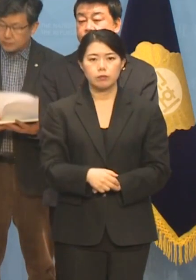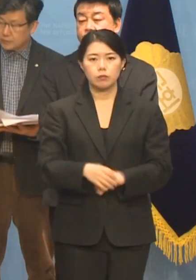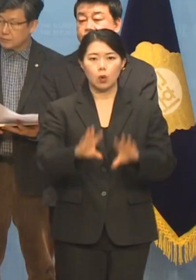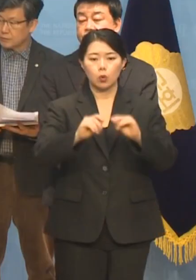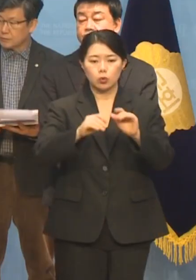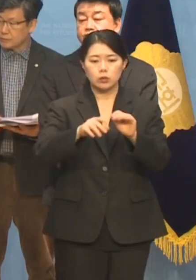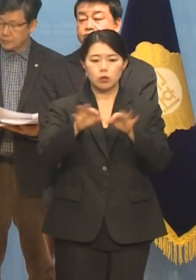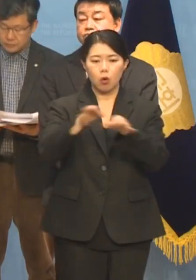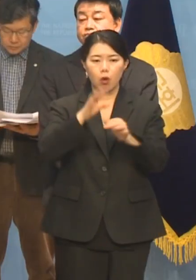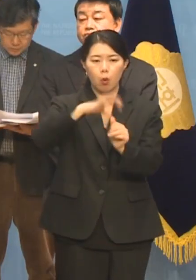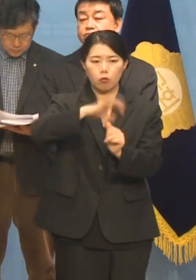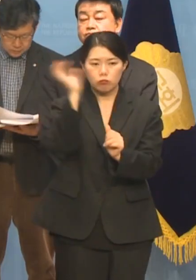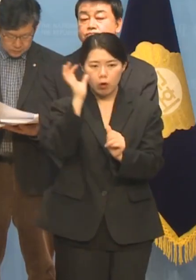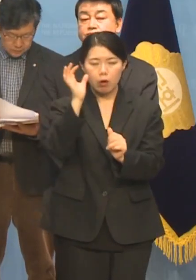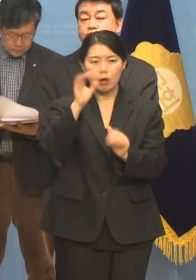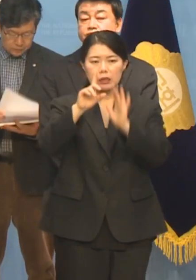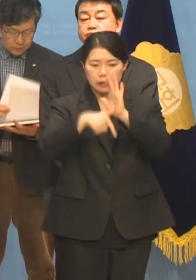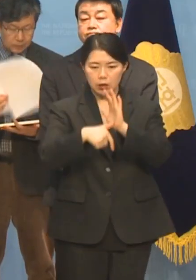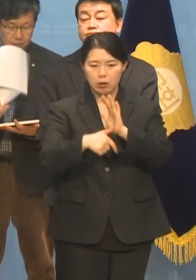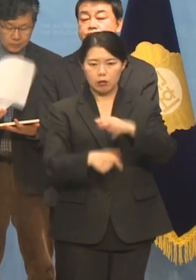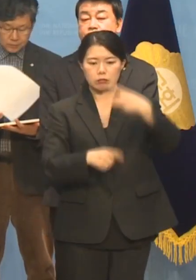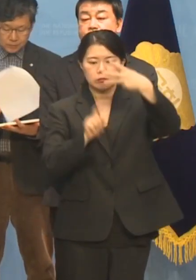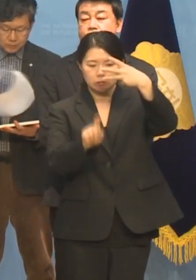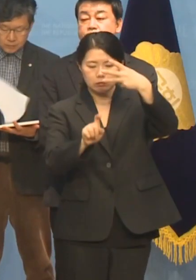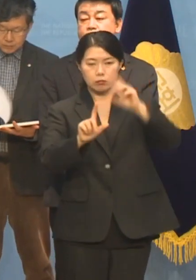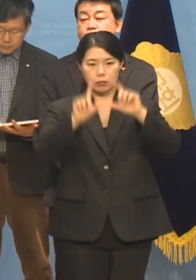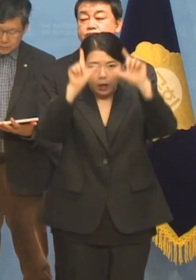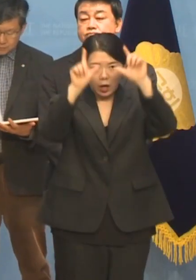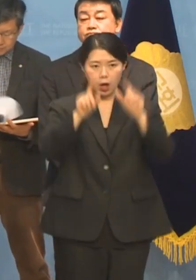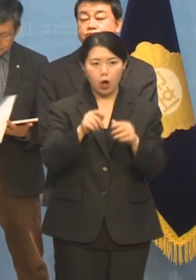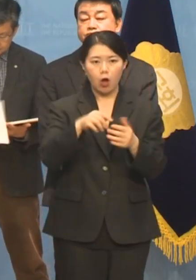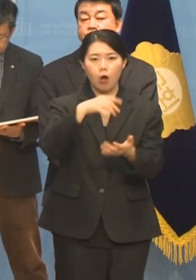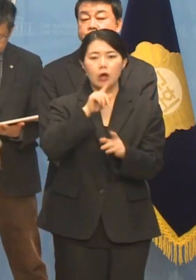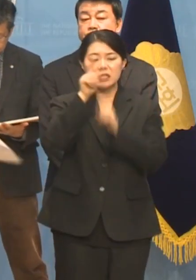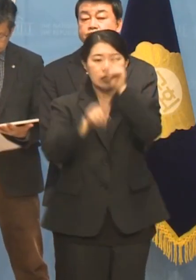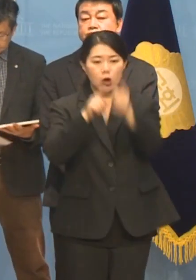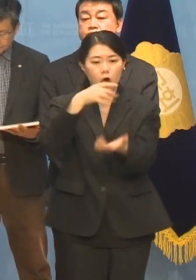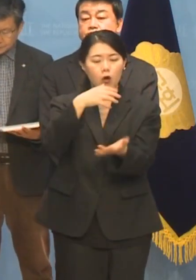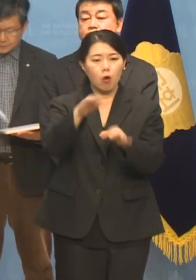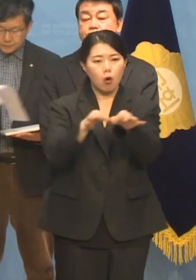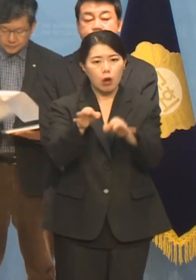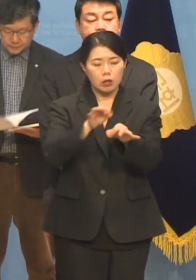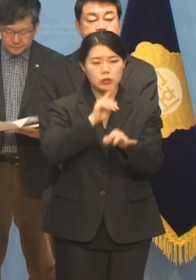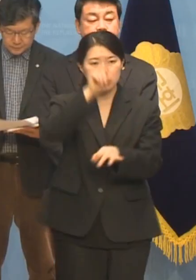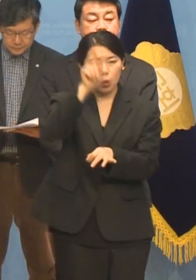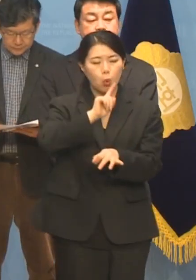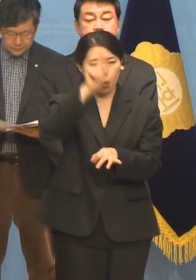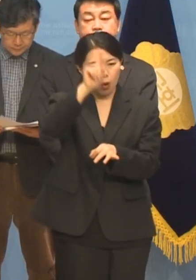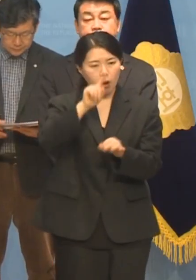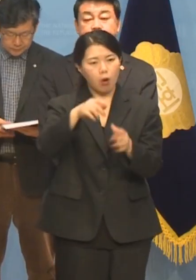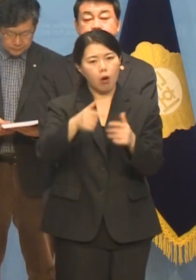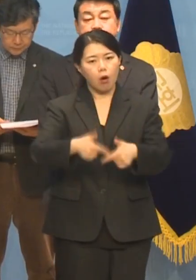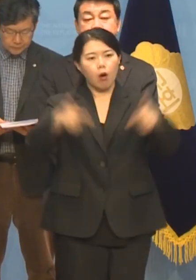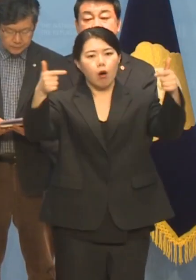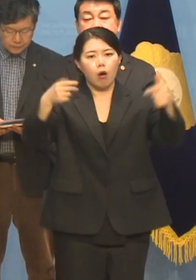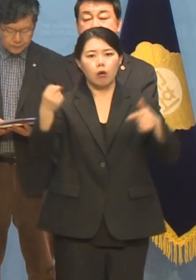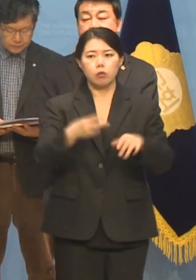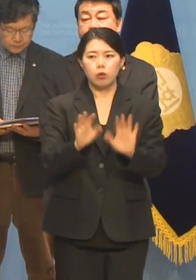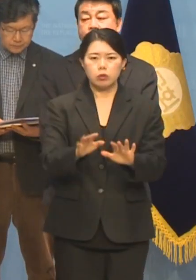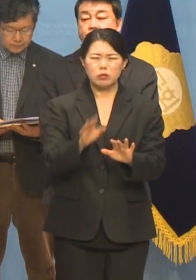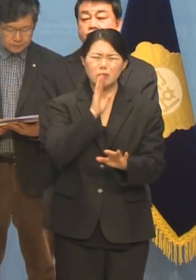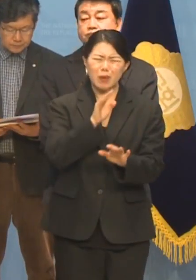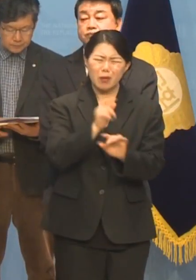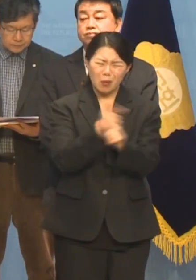토지거래 허가구역 해제하던 10일 당시 거래 신고 건수가 급증하거나 갭 투자가 많아질 징조는